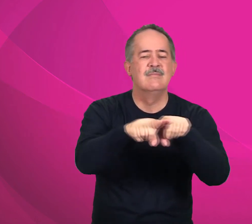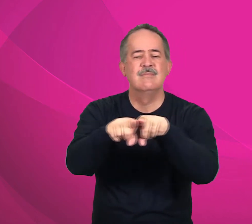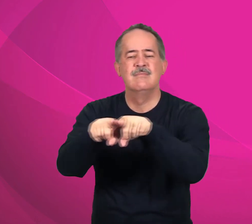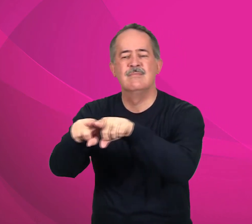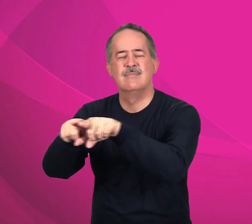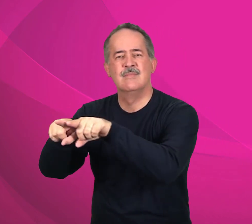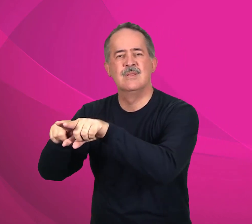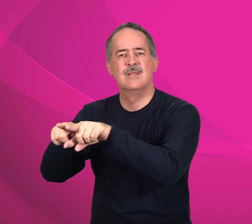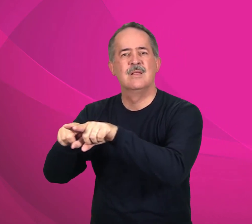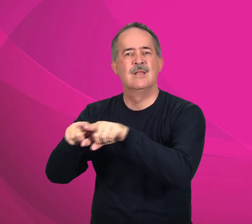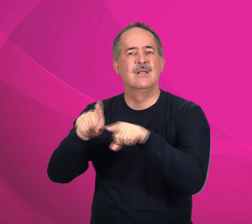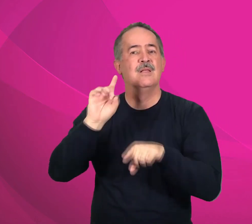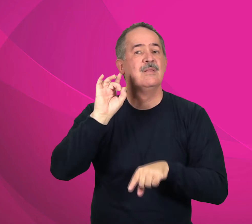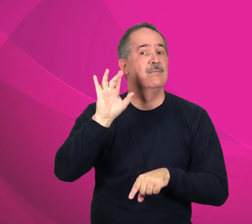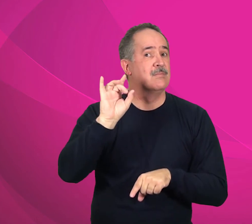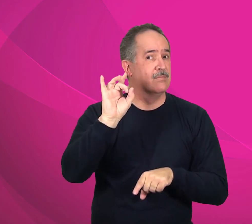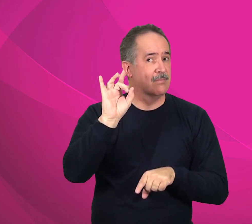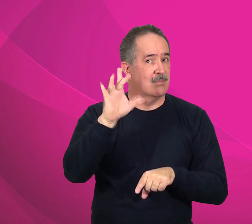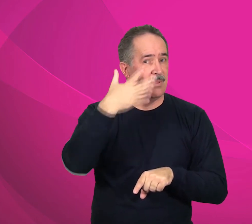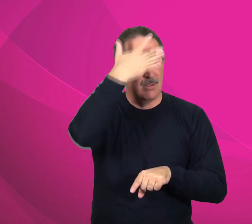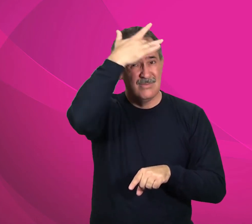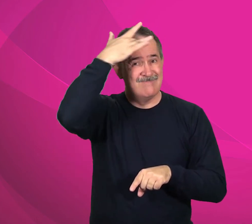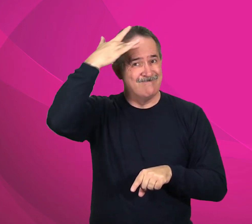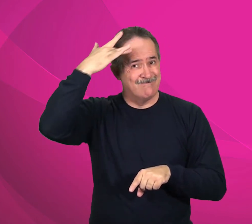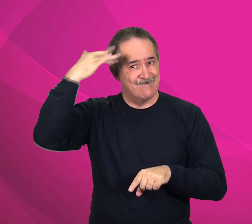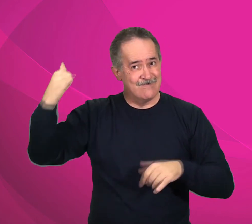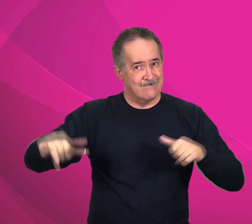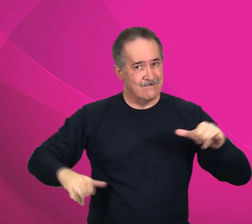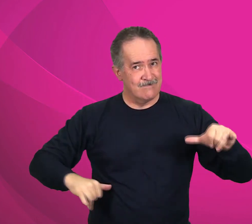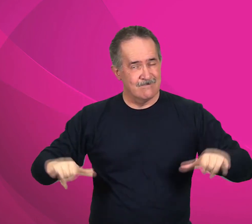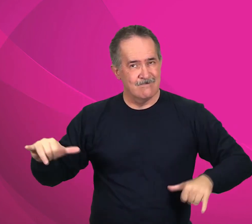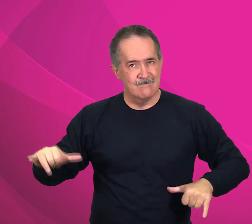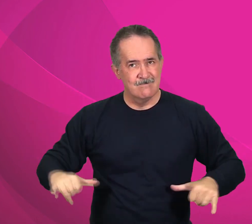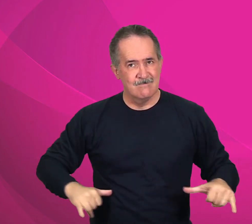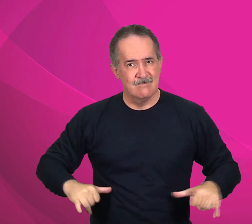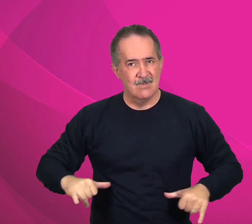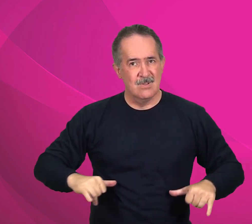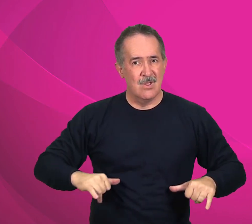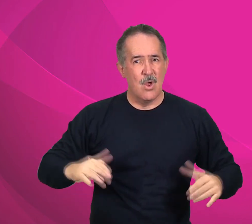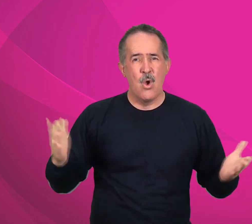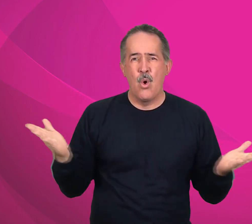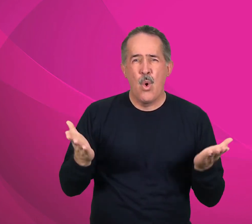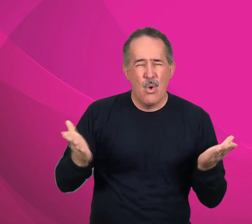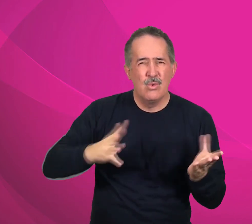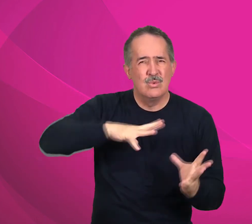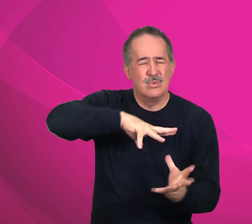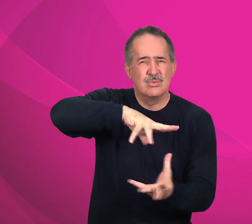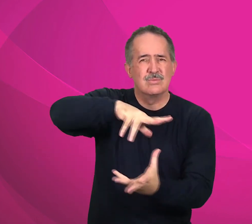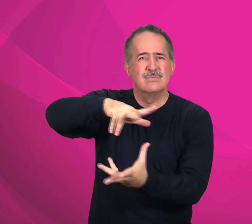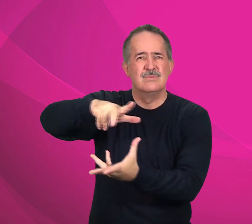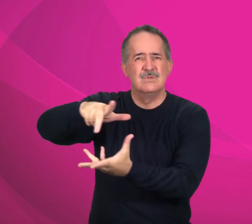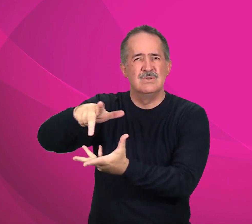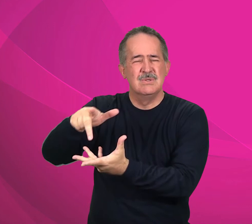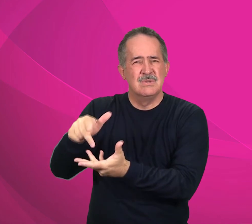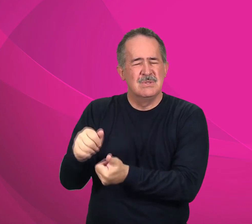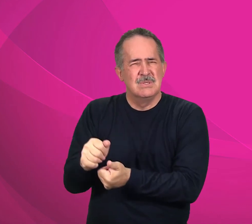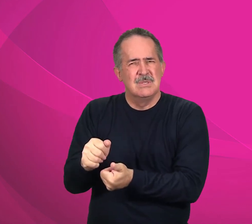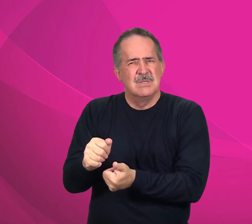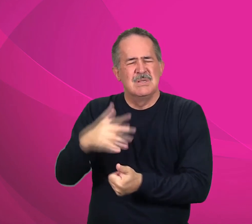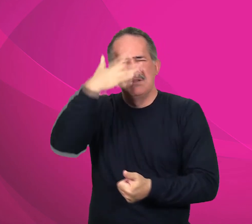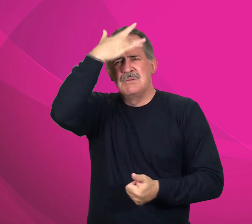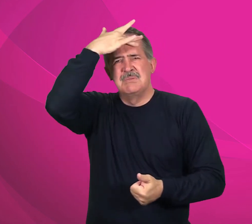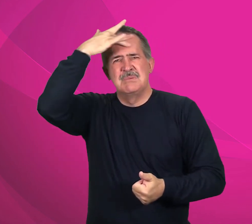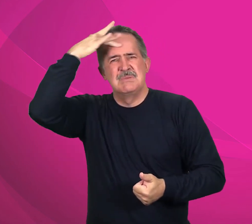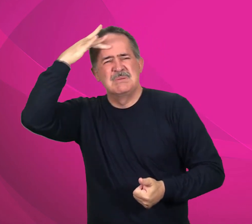irmãos especialmente os que sofrem no mundo em que a gente vive muita